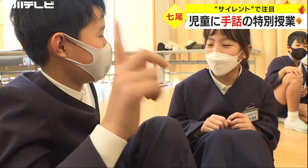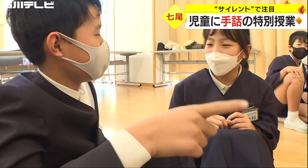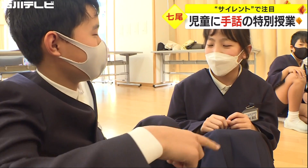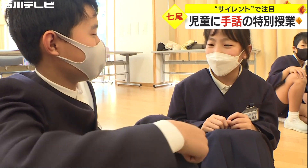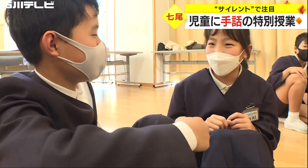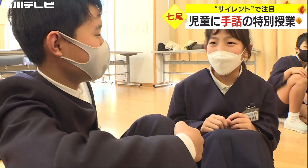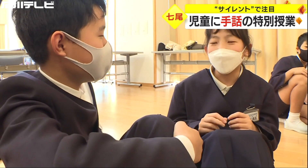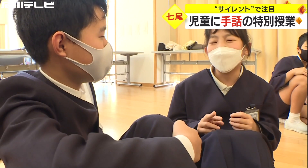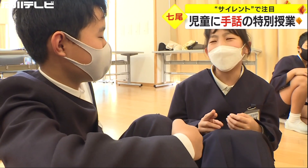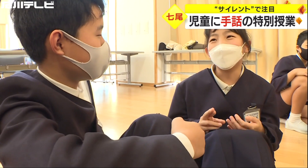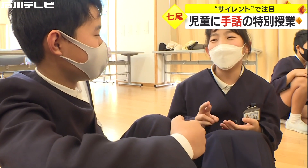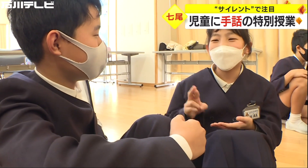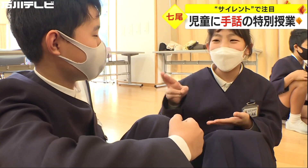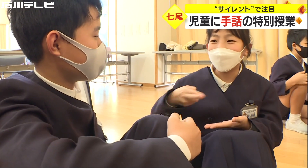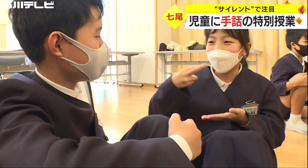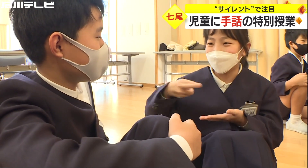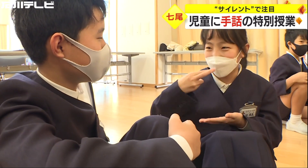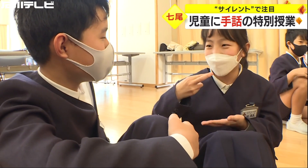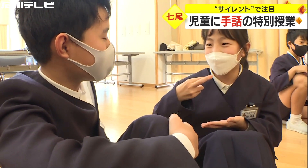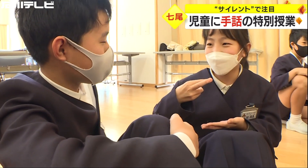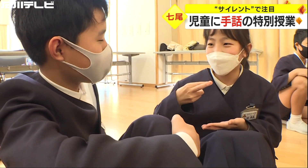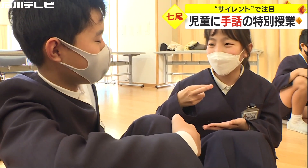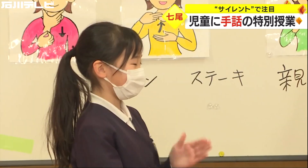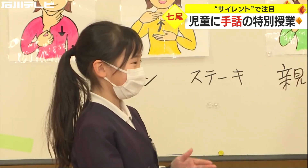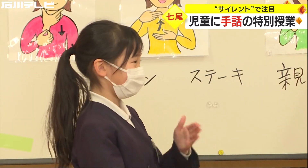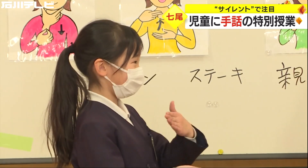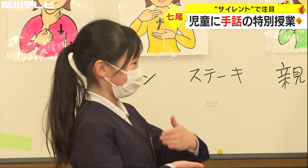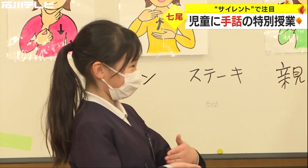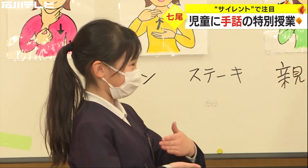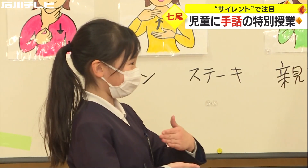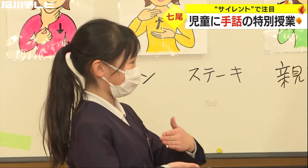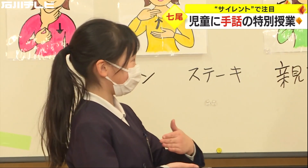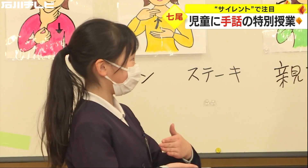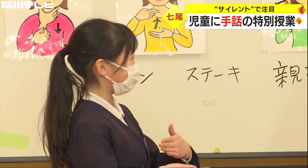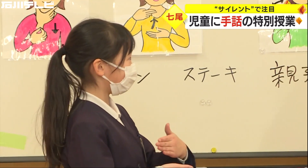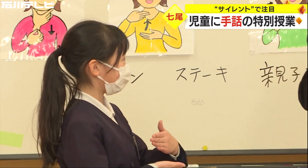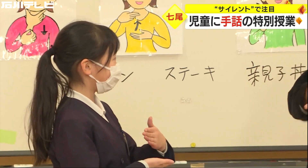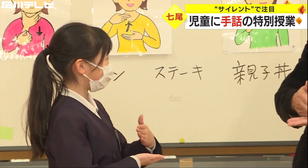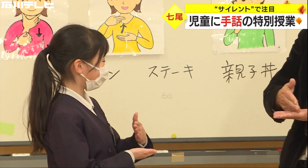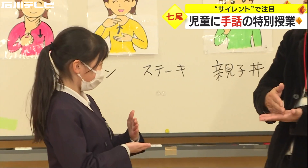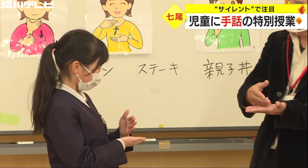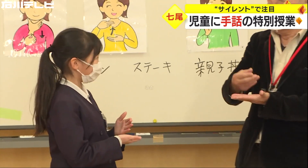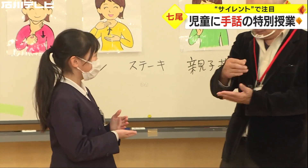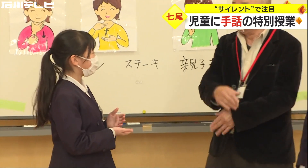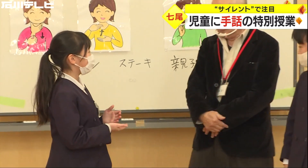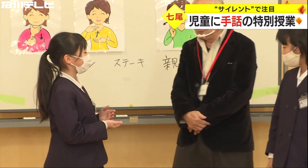って手話に興味を持つ児童は多く、講師の指導に熱心に取り組んでいました。